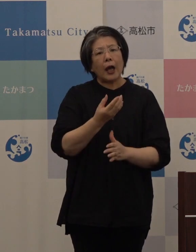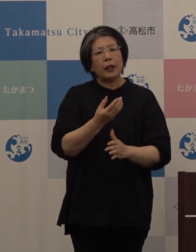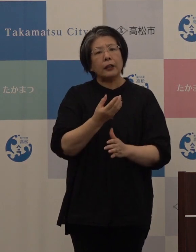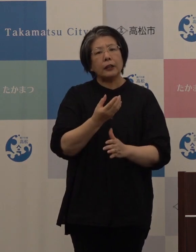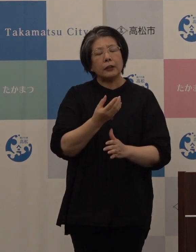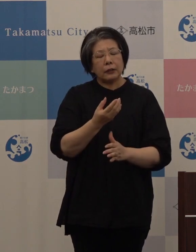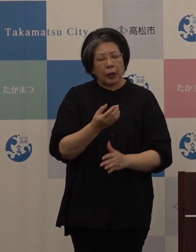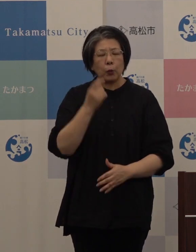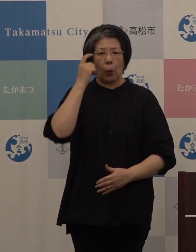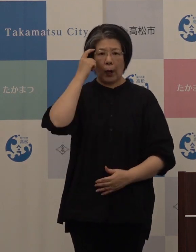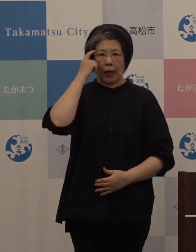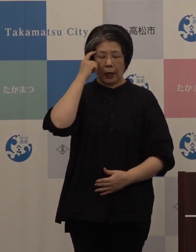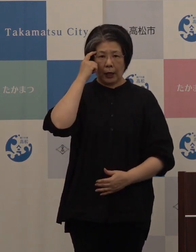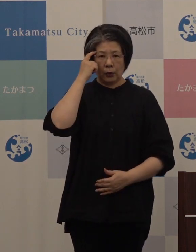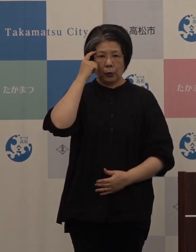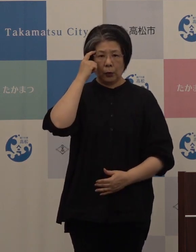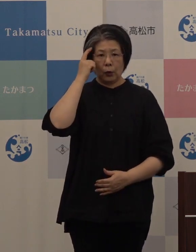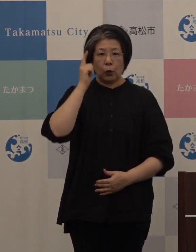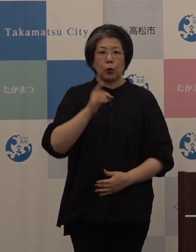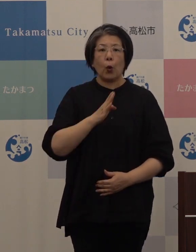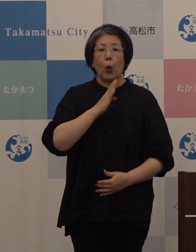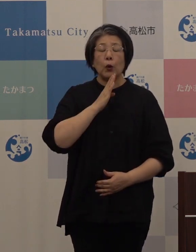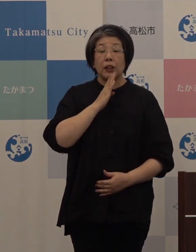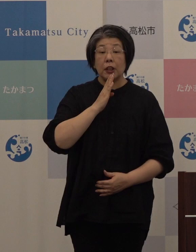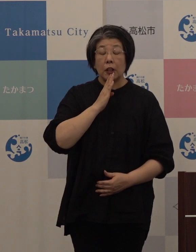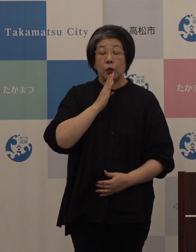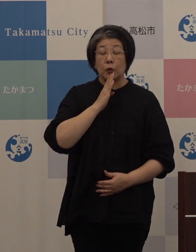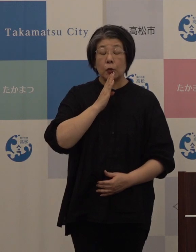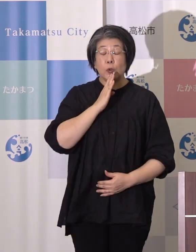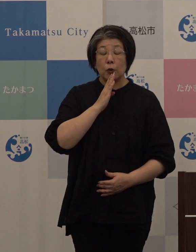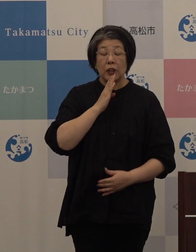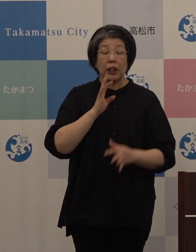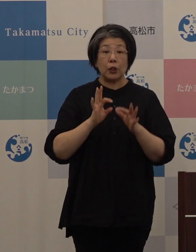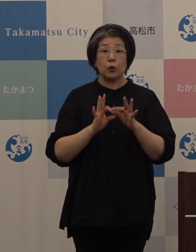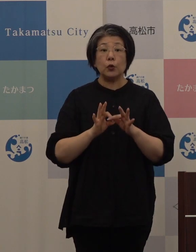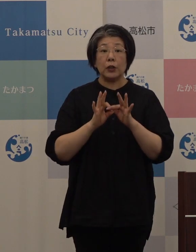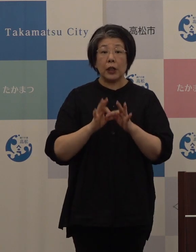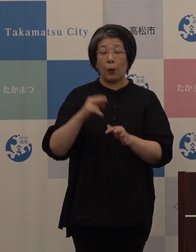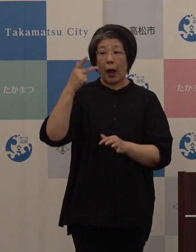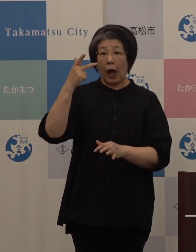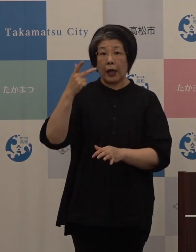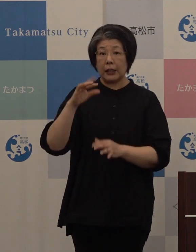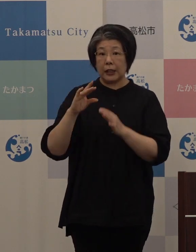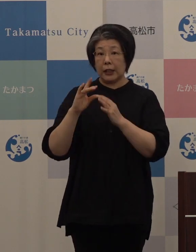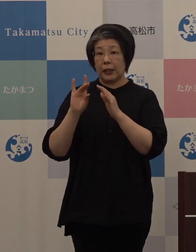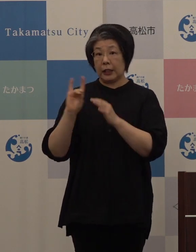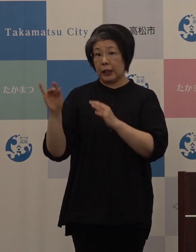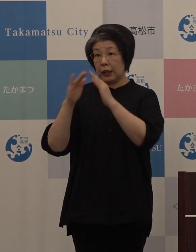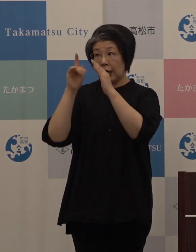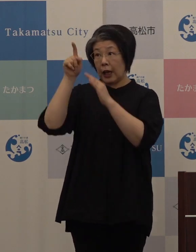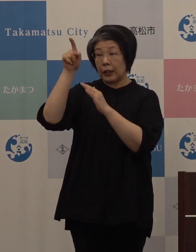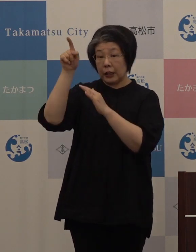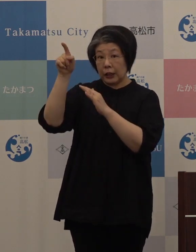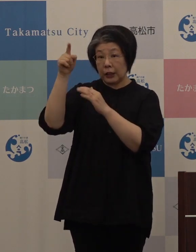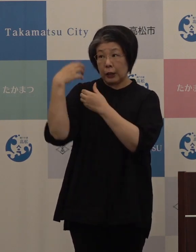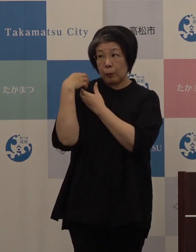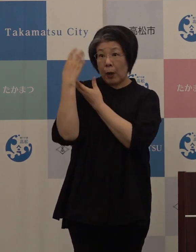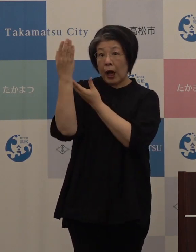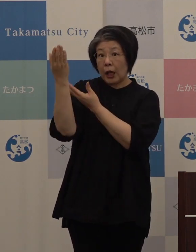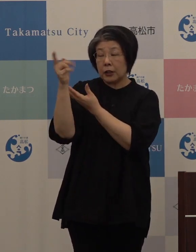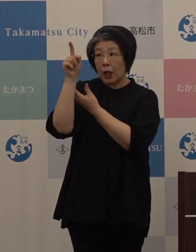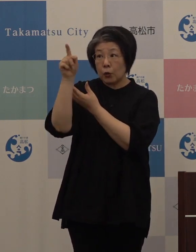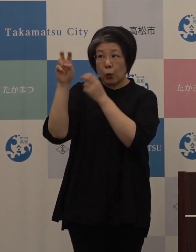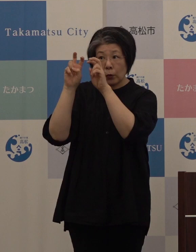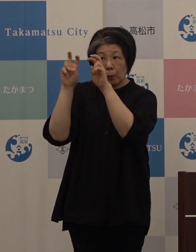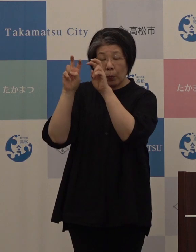をいたしております。ただそこの事実年認定は今回は、市議会議員さんの言動だということでございますので、市議